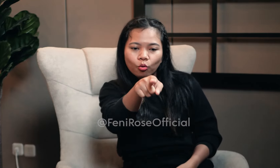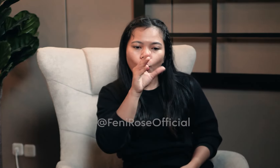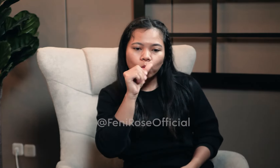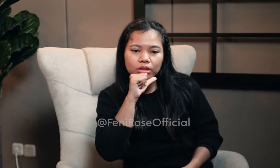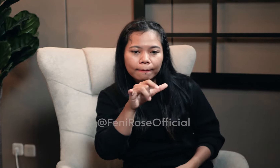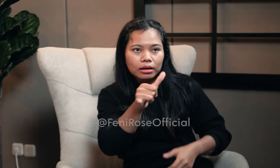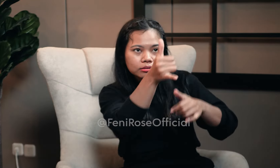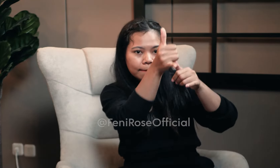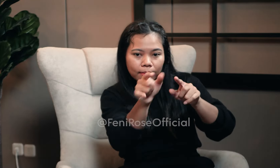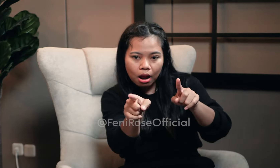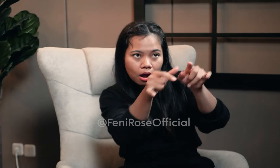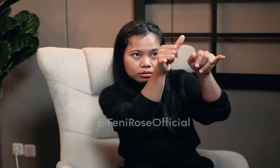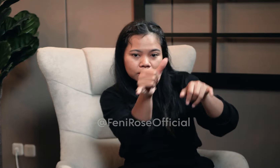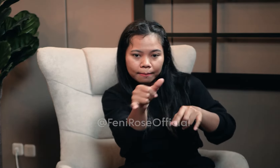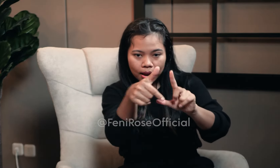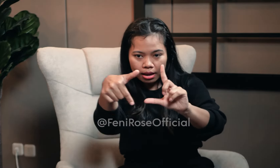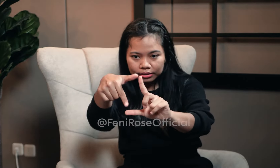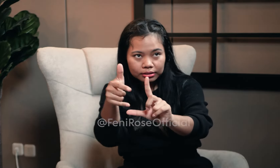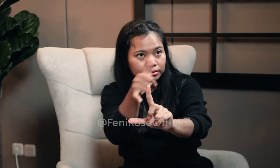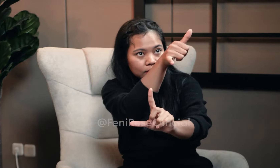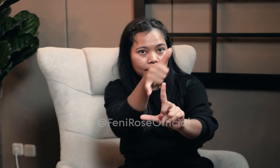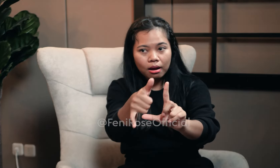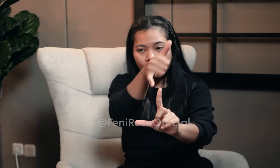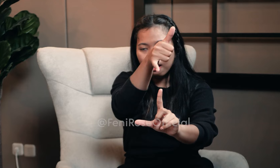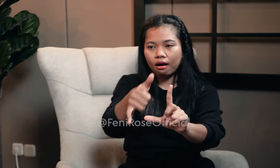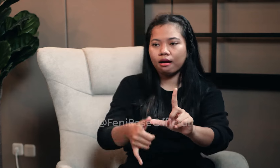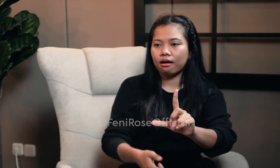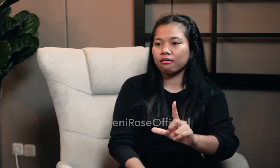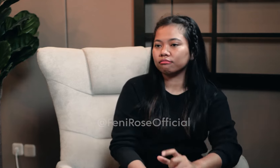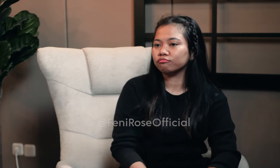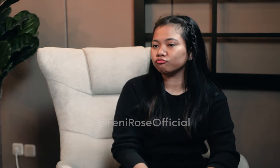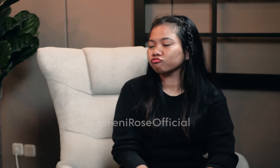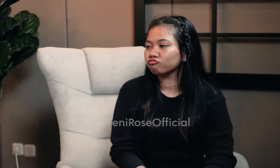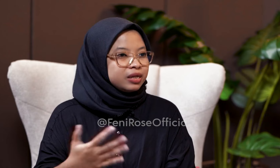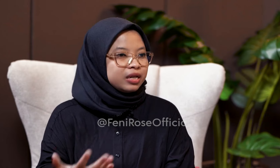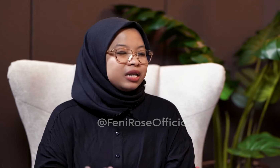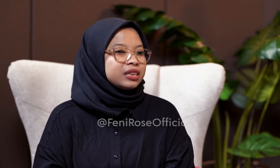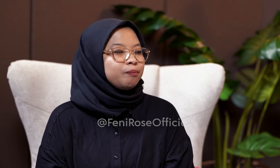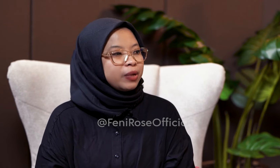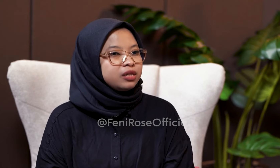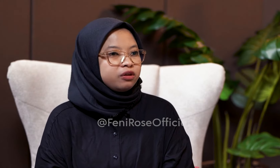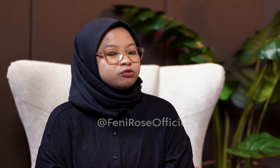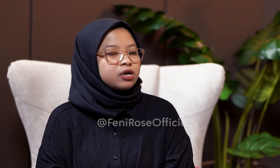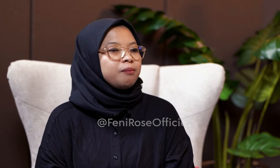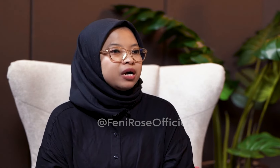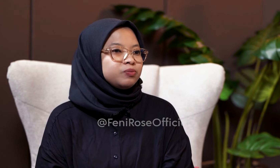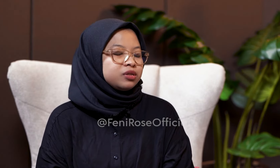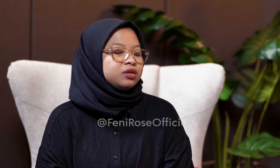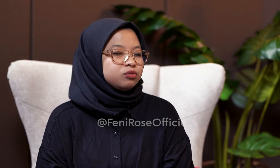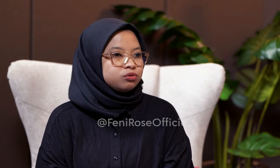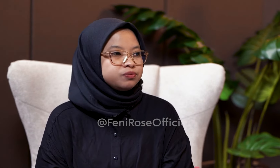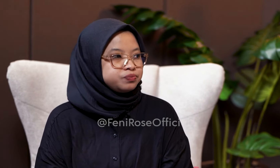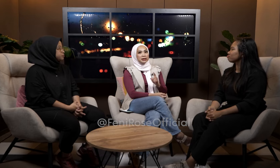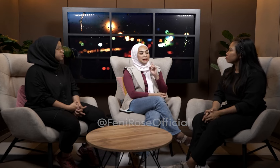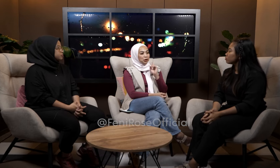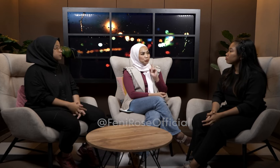teman-teman tuli yang menonton bisa tahu Oh artinya sama ya di layar sama di ditampil di TV itu sama seperti itu Gu Jadi satu